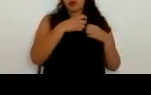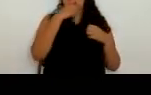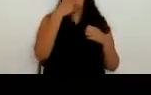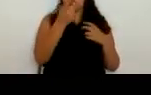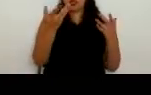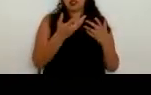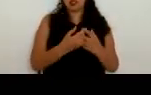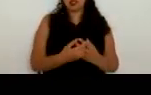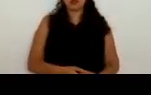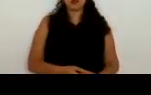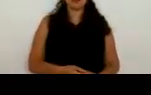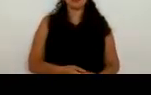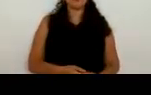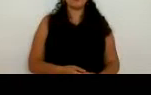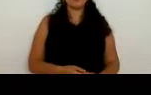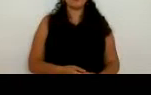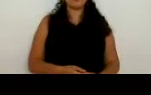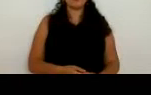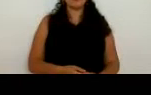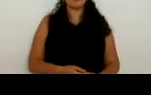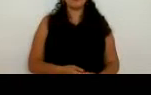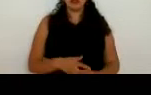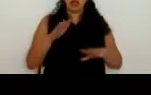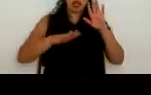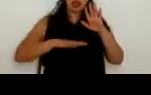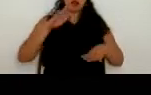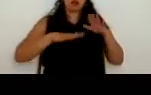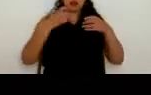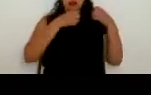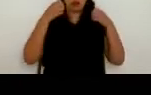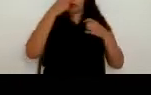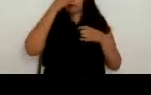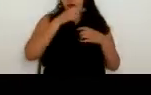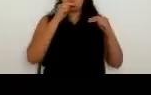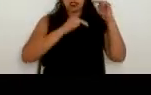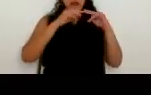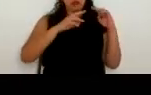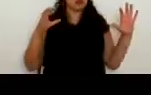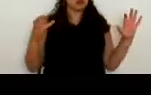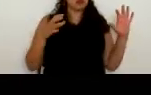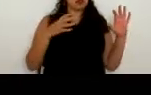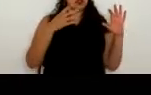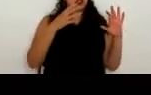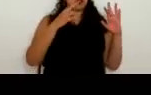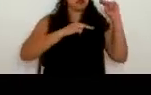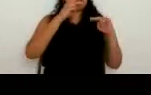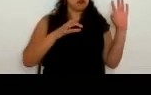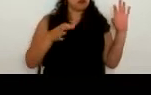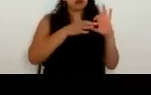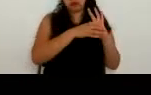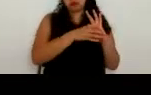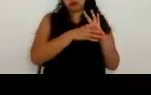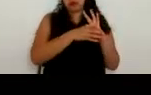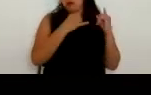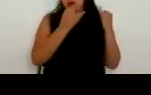porque a veces no siempre la ocupación coincide con el puesto que tiene el objeto el principal